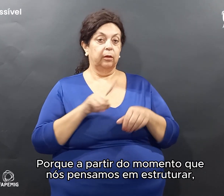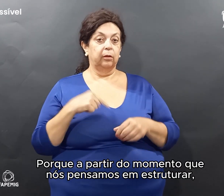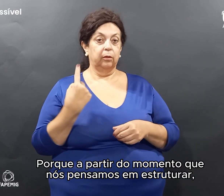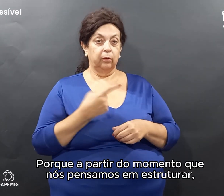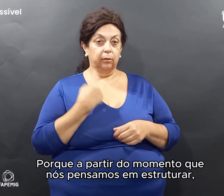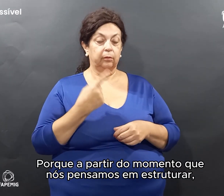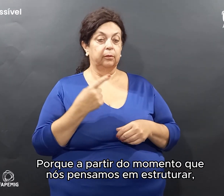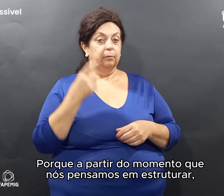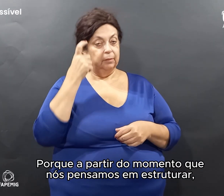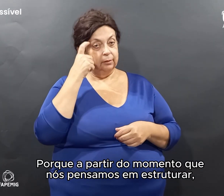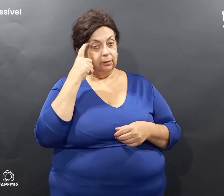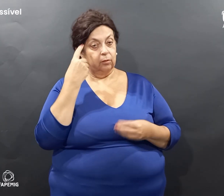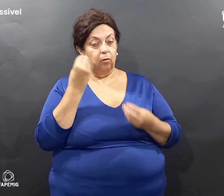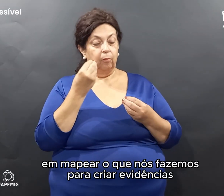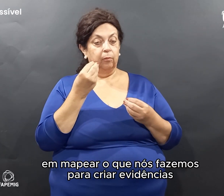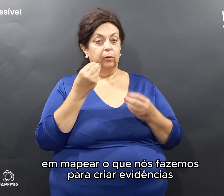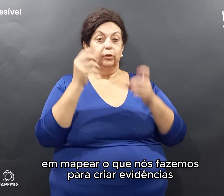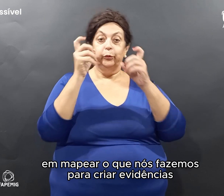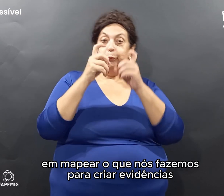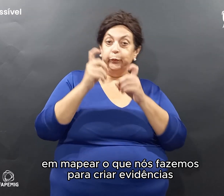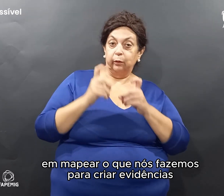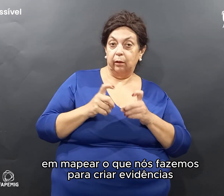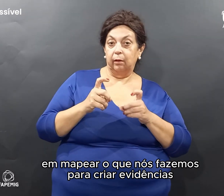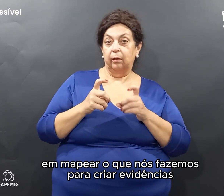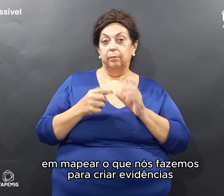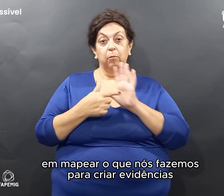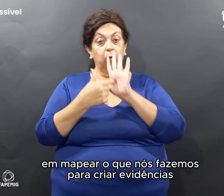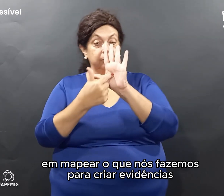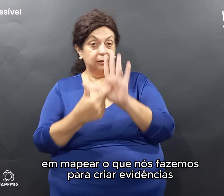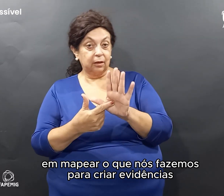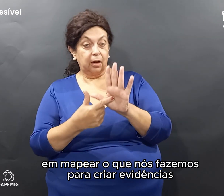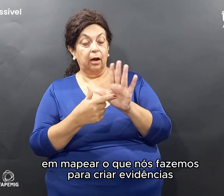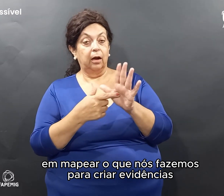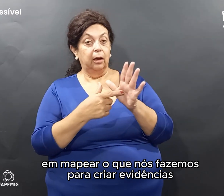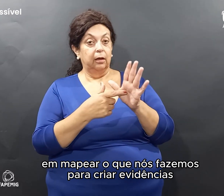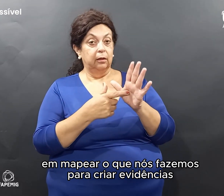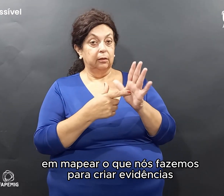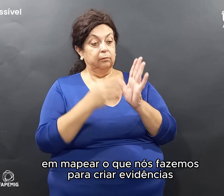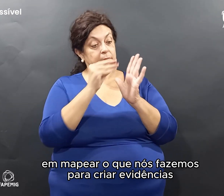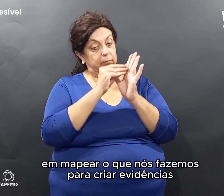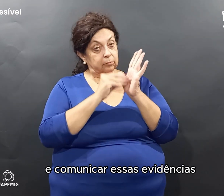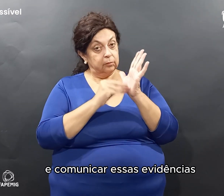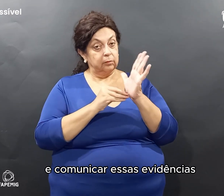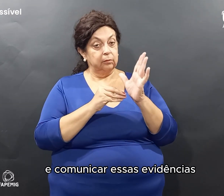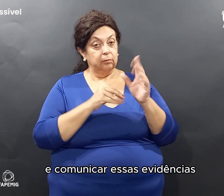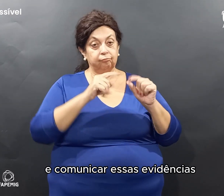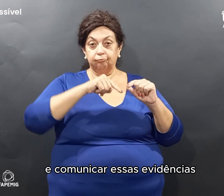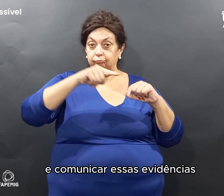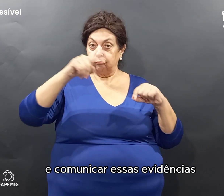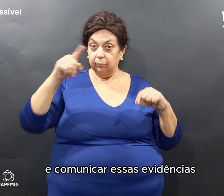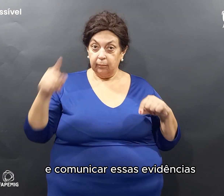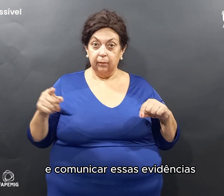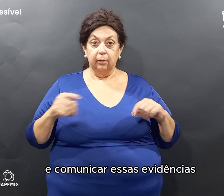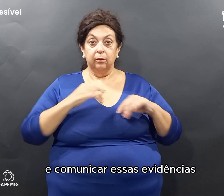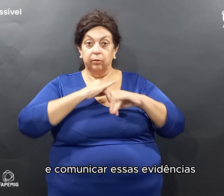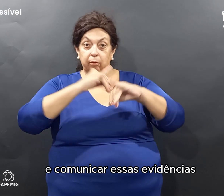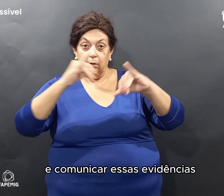em estruturar, em mapear o que nós fazemos para criar evidências e comunicar essas evidências,